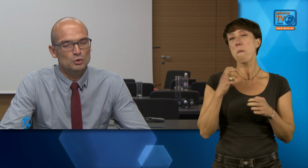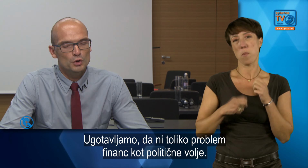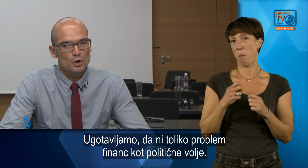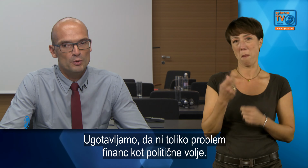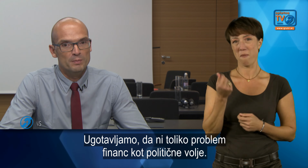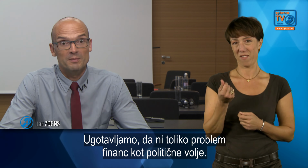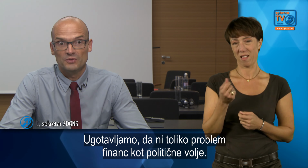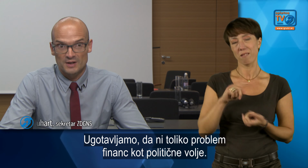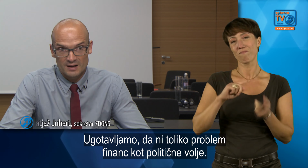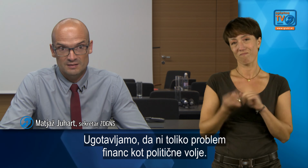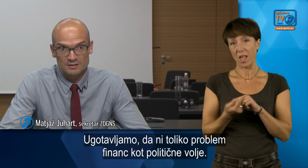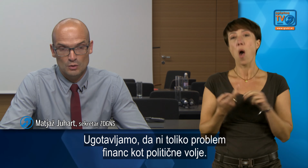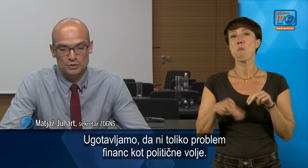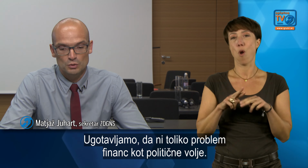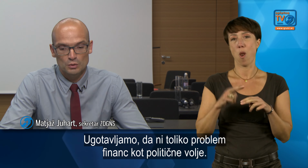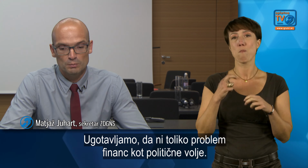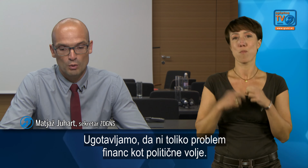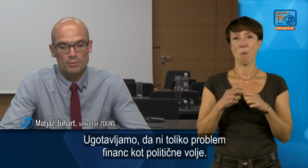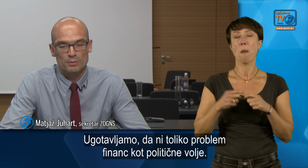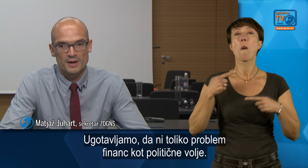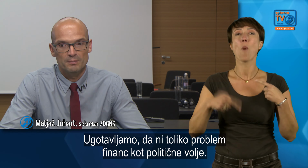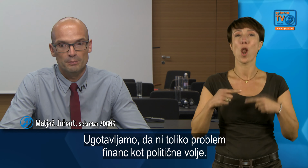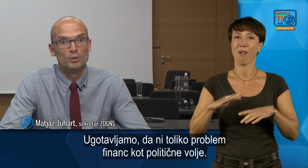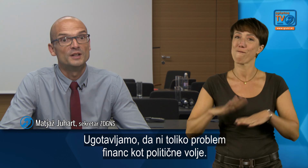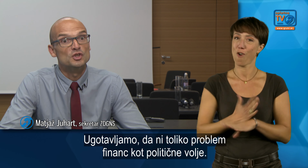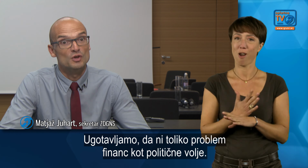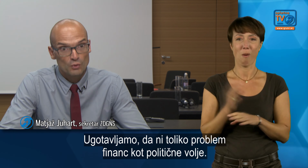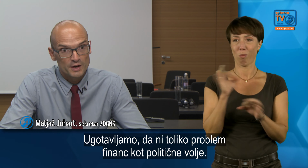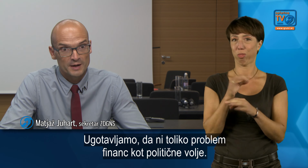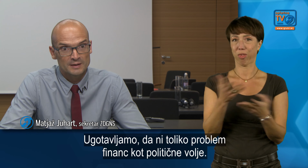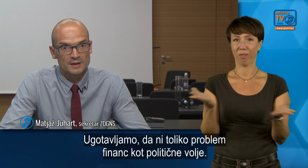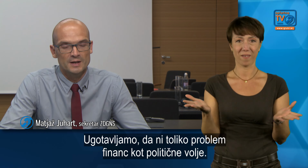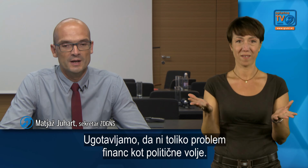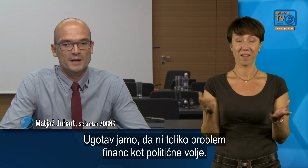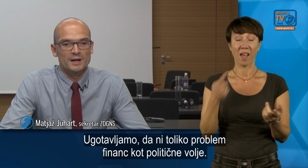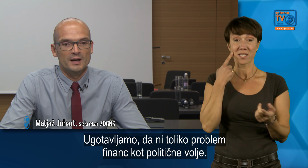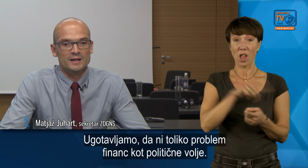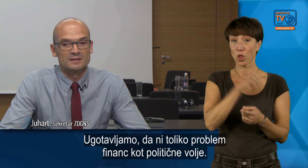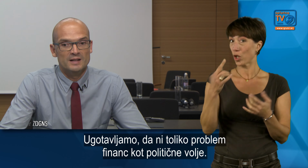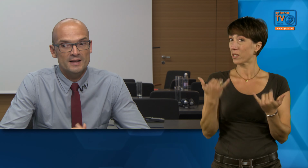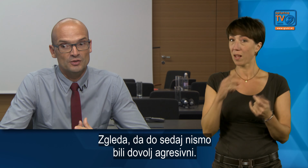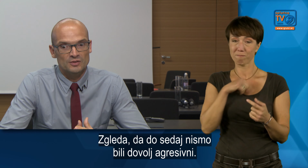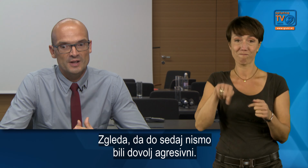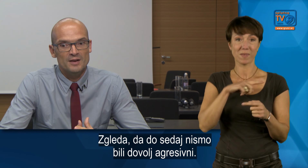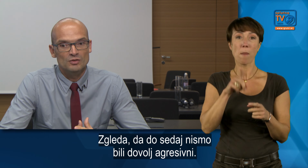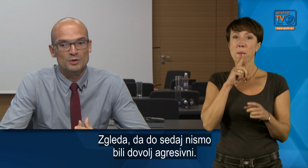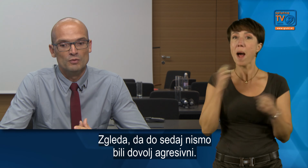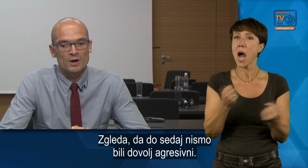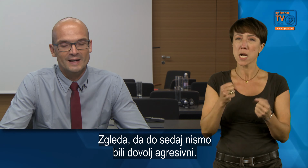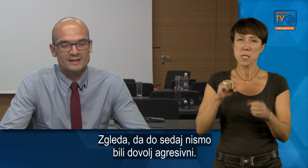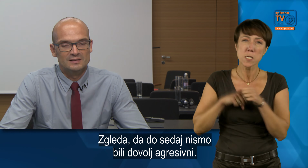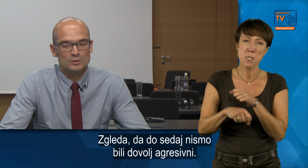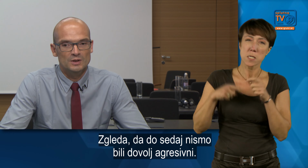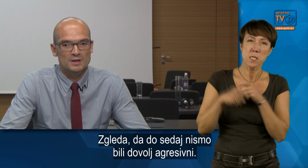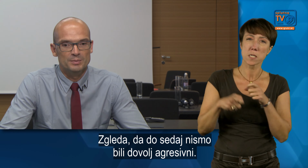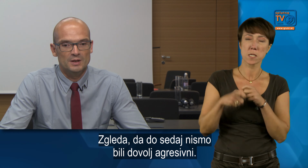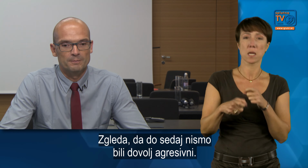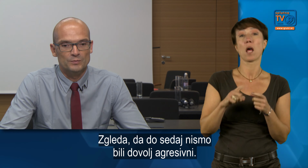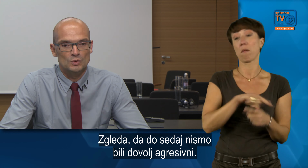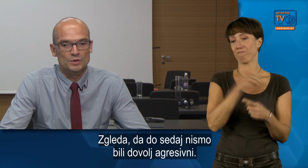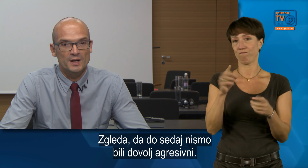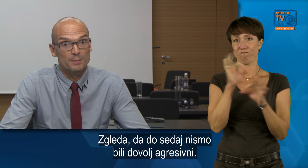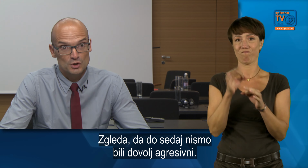Ni toliko problem financ, kot je toliko bolj problem politične volje. In zgleda, da se da niso bili dovolj agresivni, da